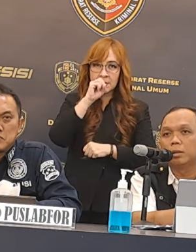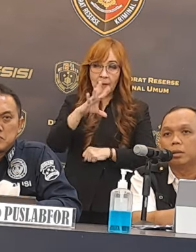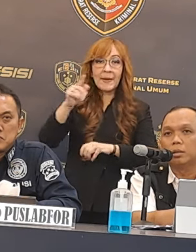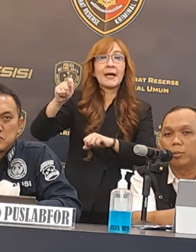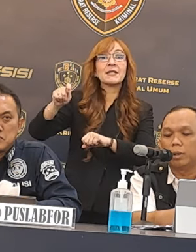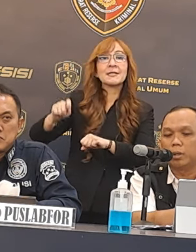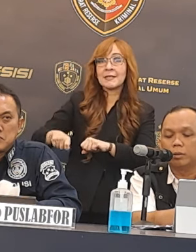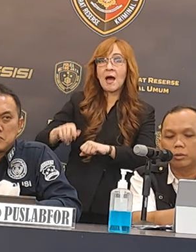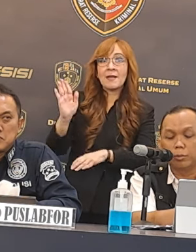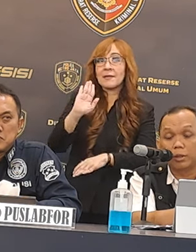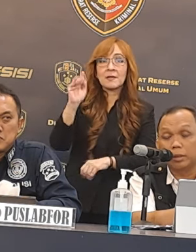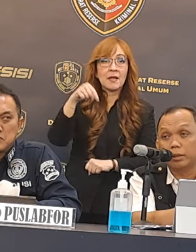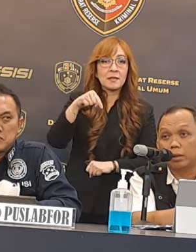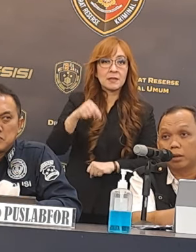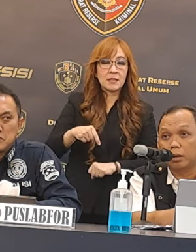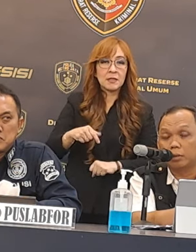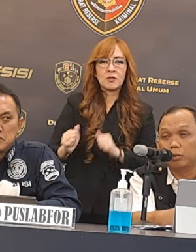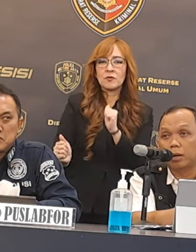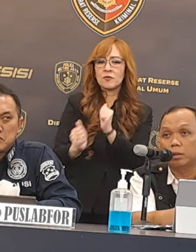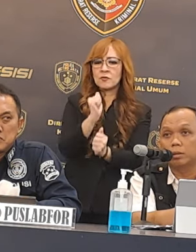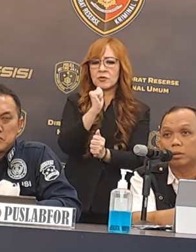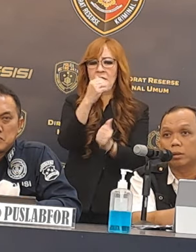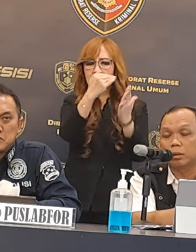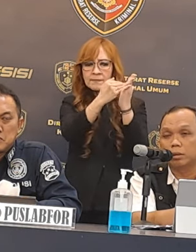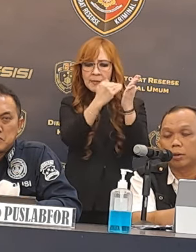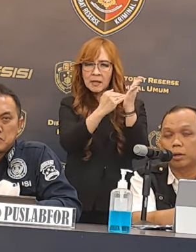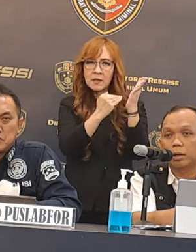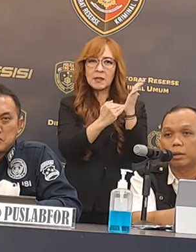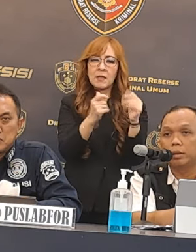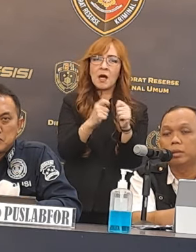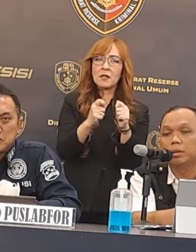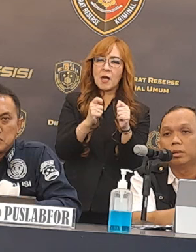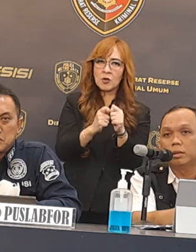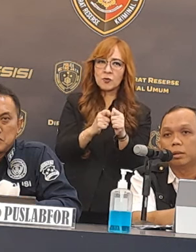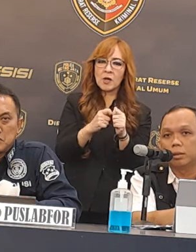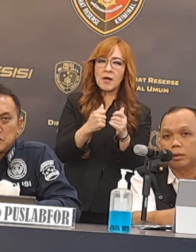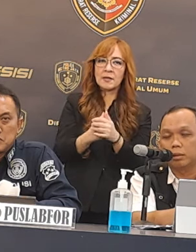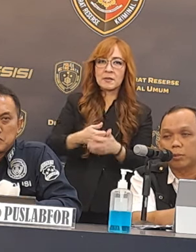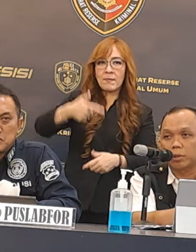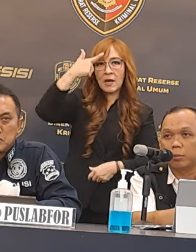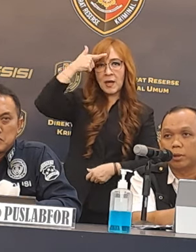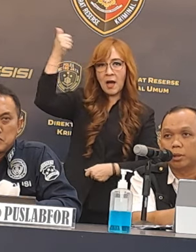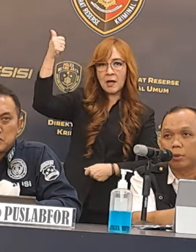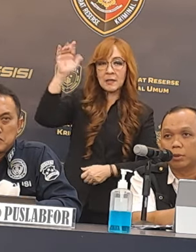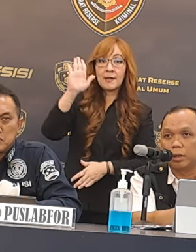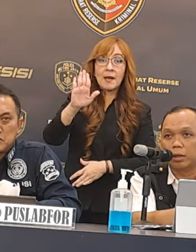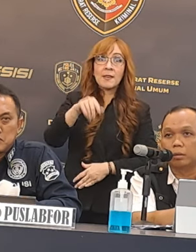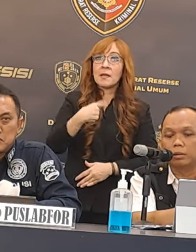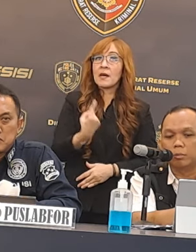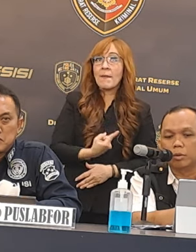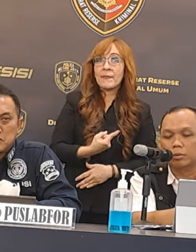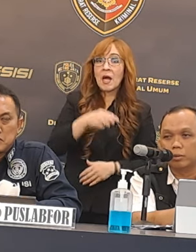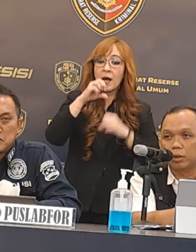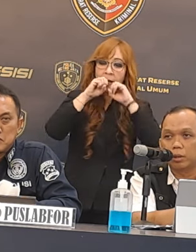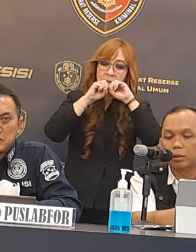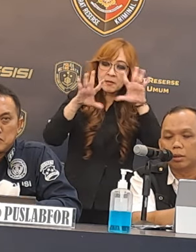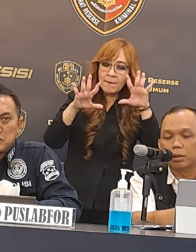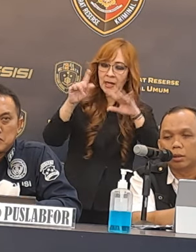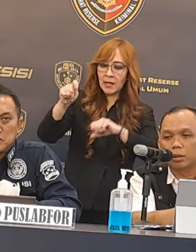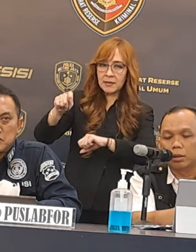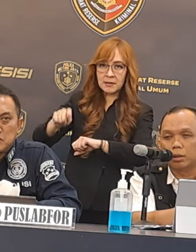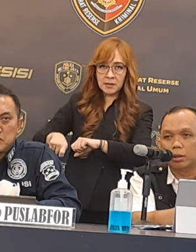persidangan, di mana uji materi yang akan dilakukan sebagai ahli nanti akan kami sampaikan di persidangan, termasuk